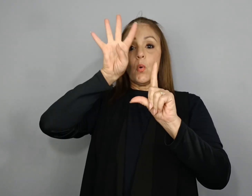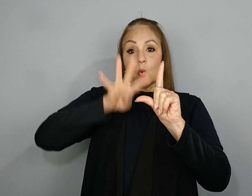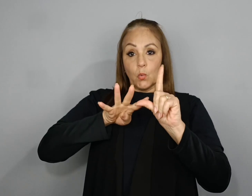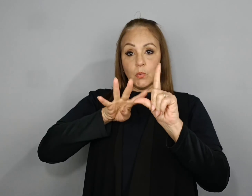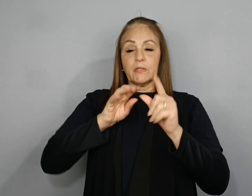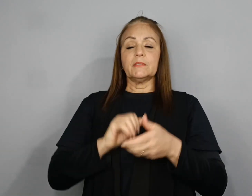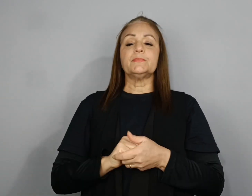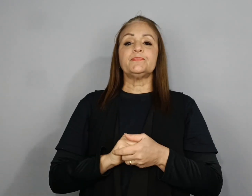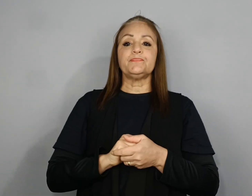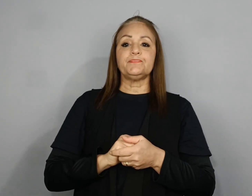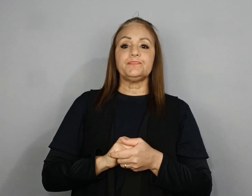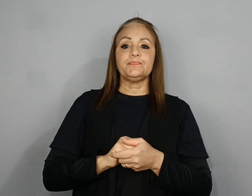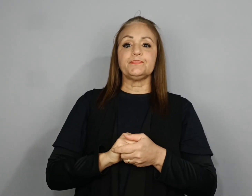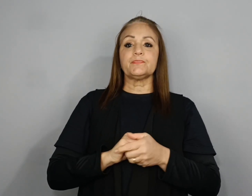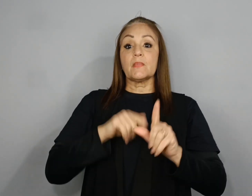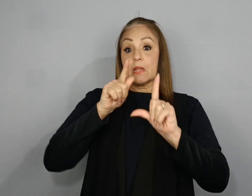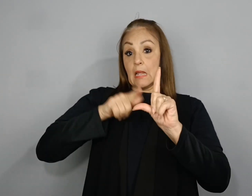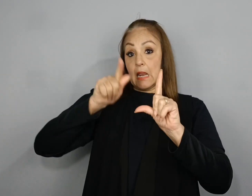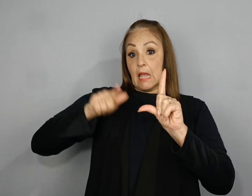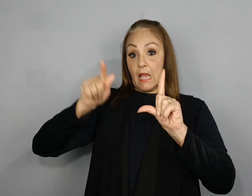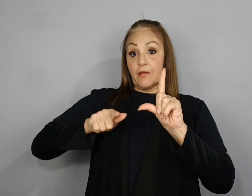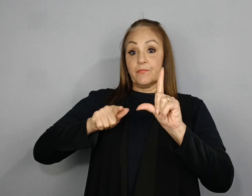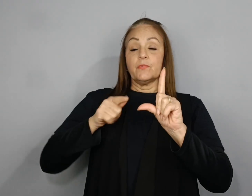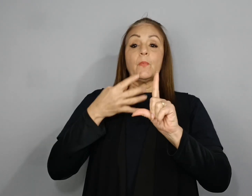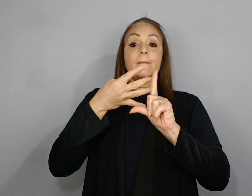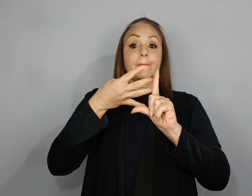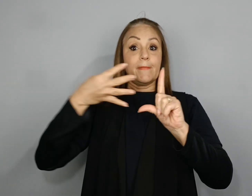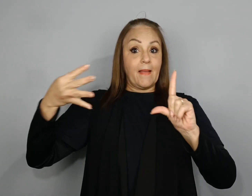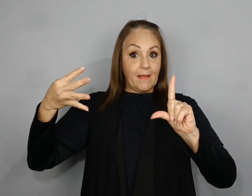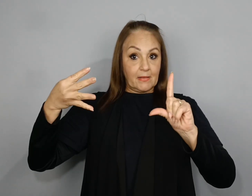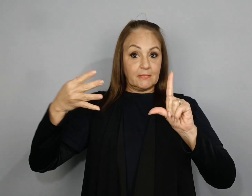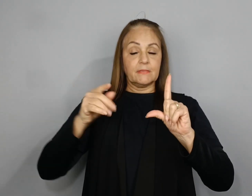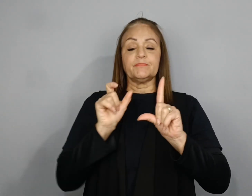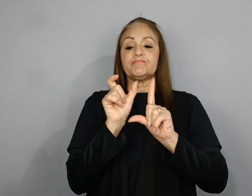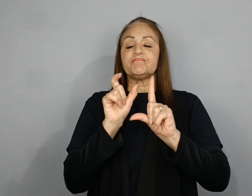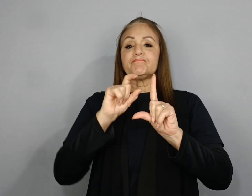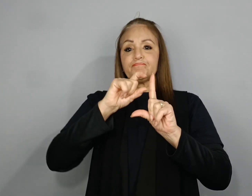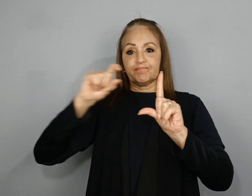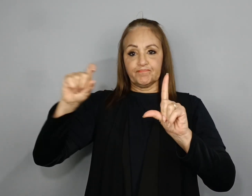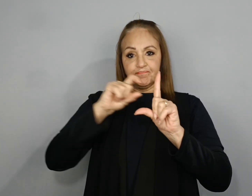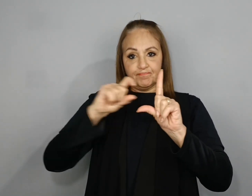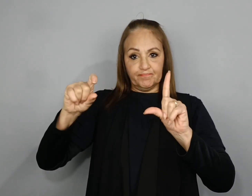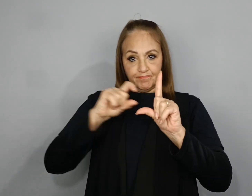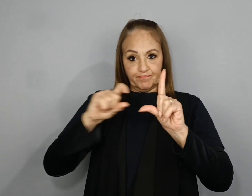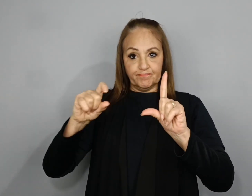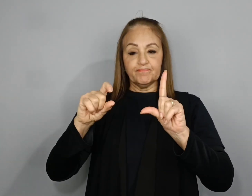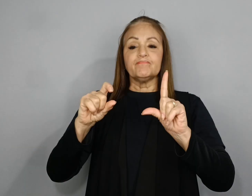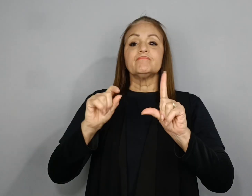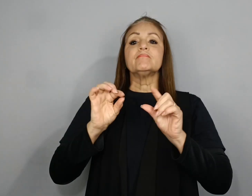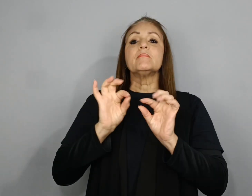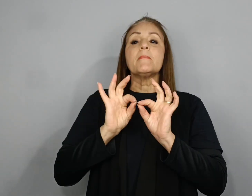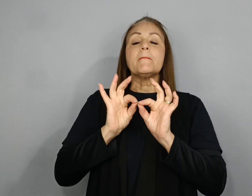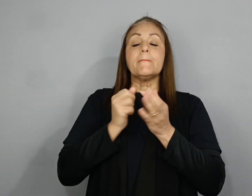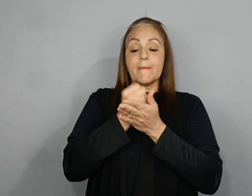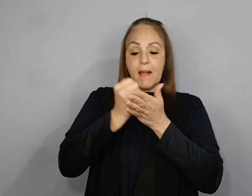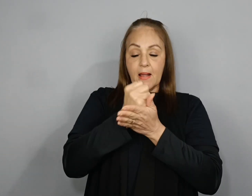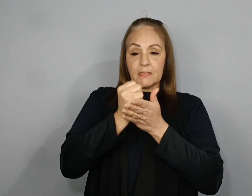Gráfico de barras. Os retângulos têm a mesma altura e as bases representam o número ou a